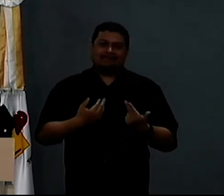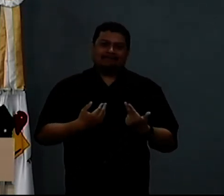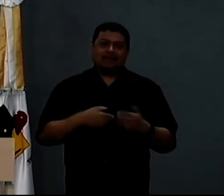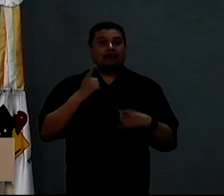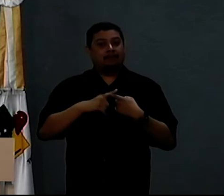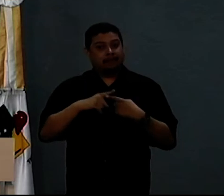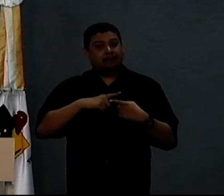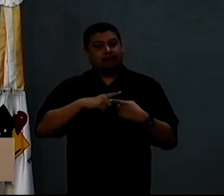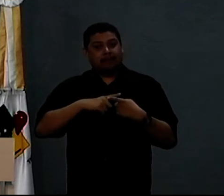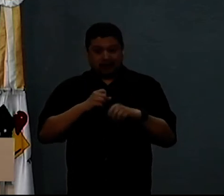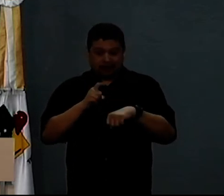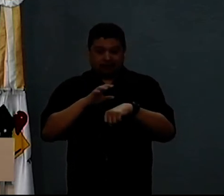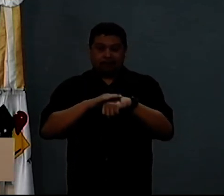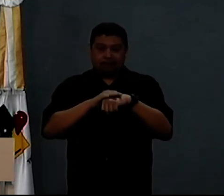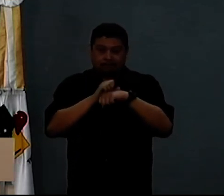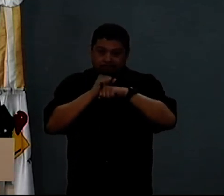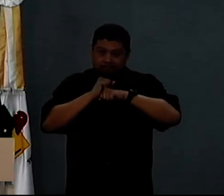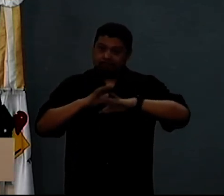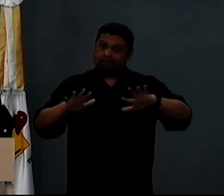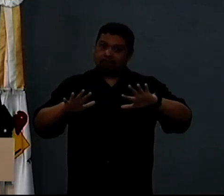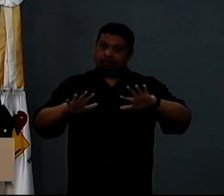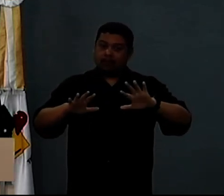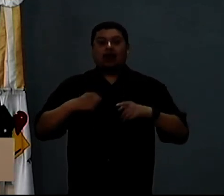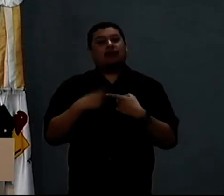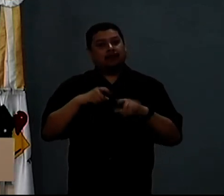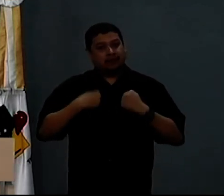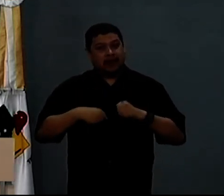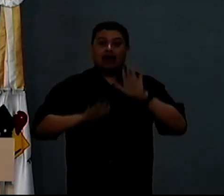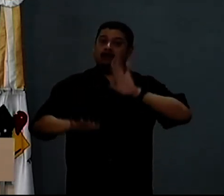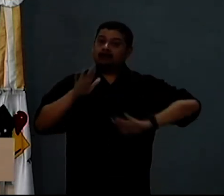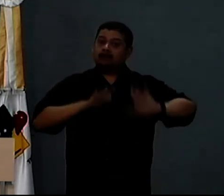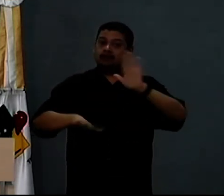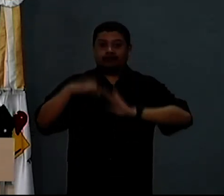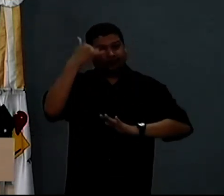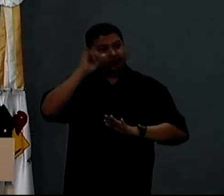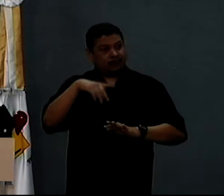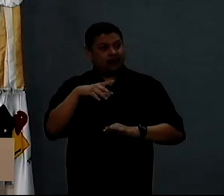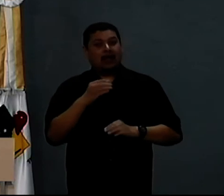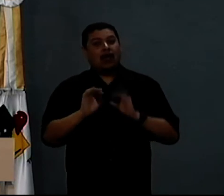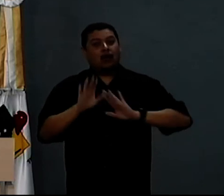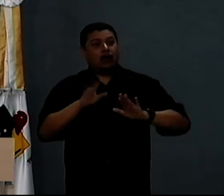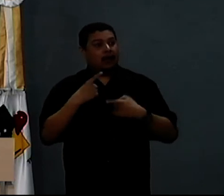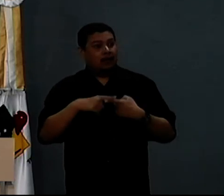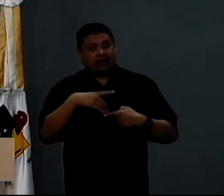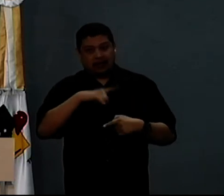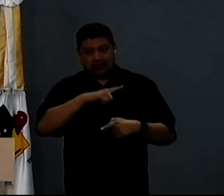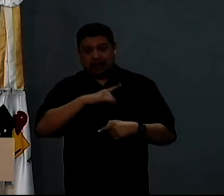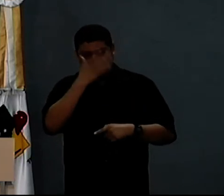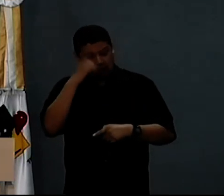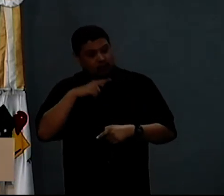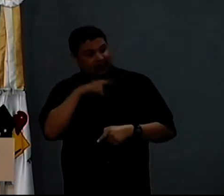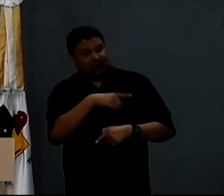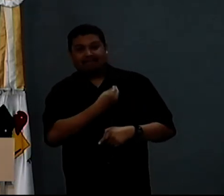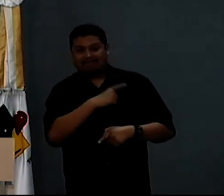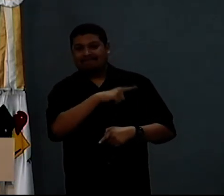questão dessa epidemia aí, então nós temos que, no mínimo, ter esse cuidado com nossos moradores que moram ali. E aí foi cobrado para que molhasse a